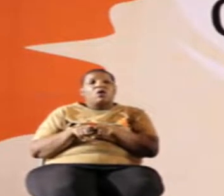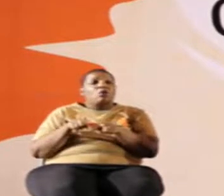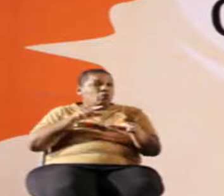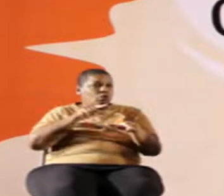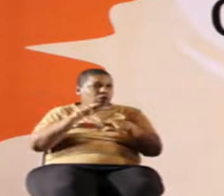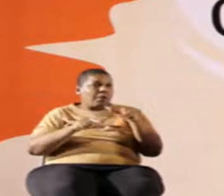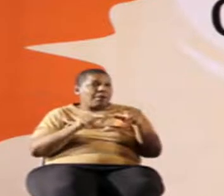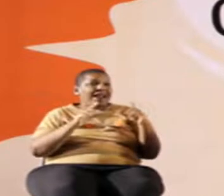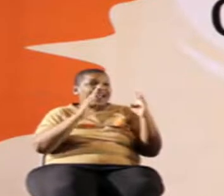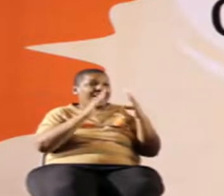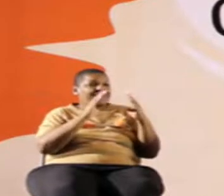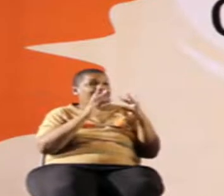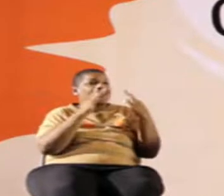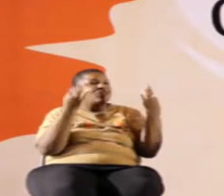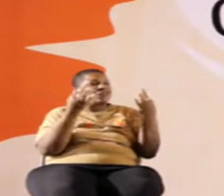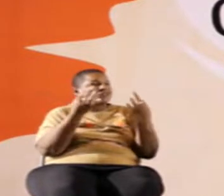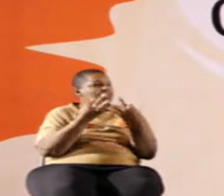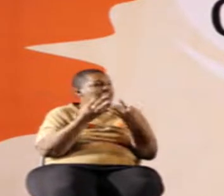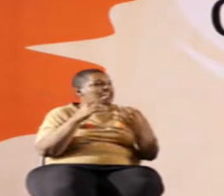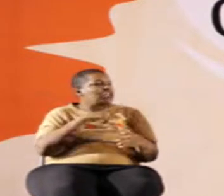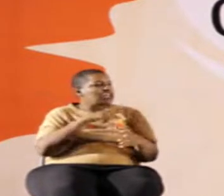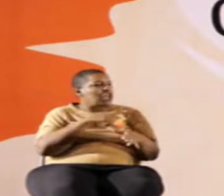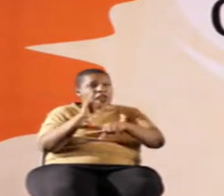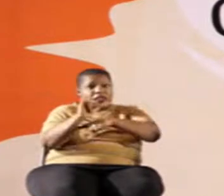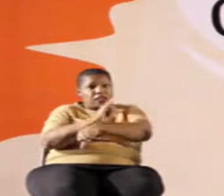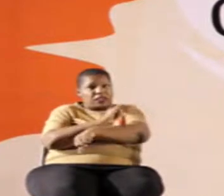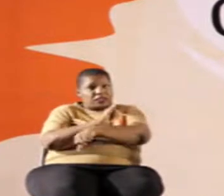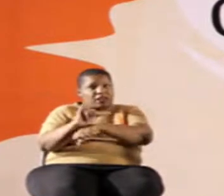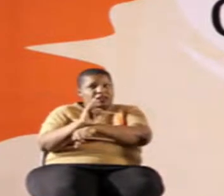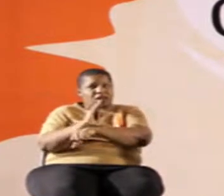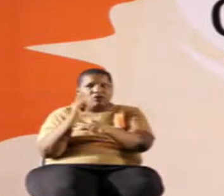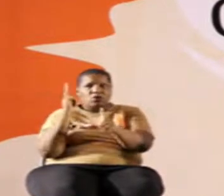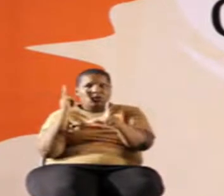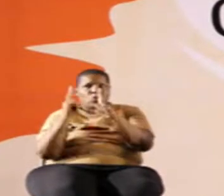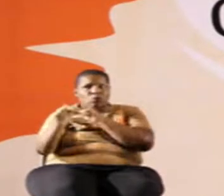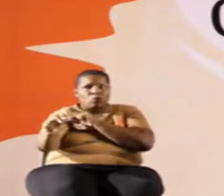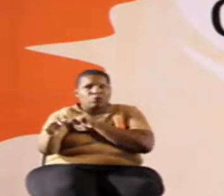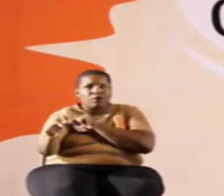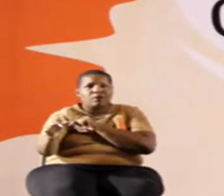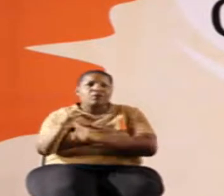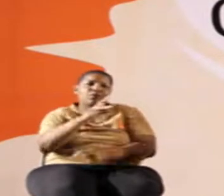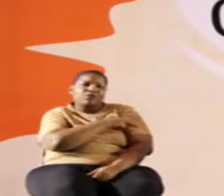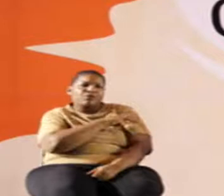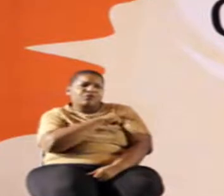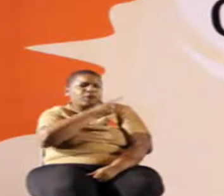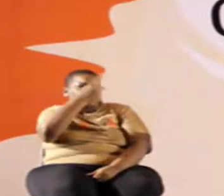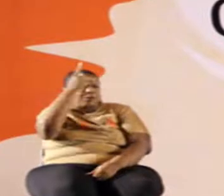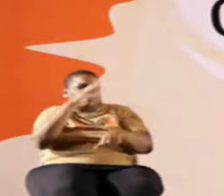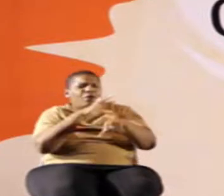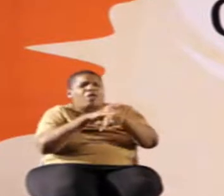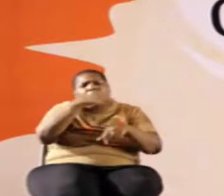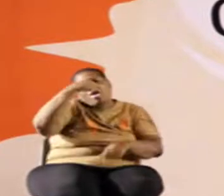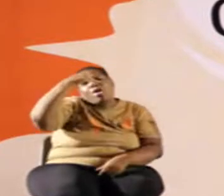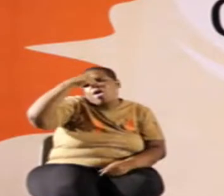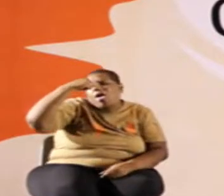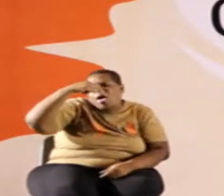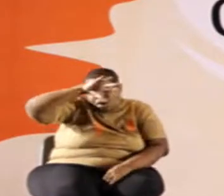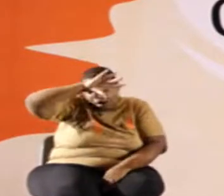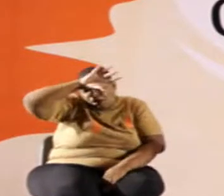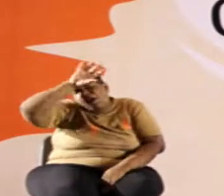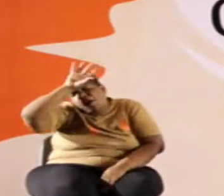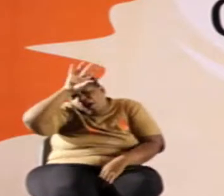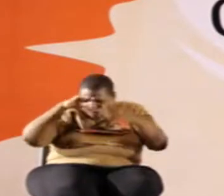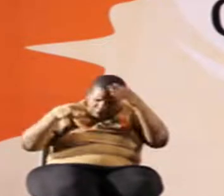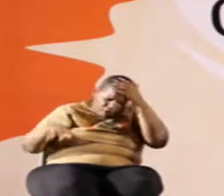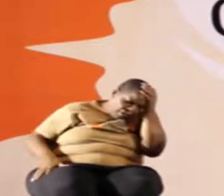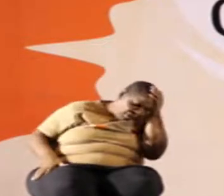trabalhavam em casa de famílias, elas tinham toda uma estratégia para dar um perdido nas patroas, todo mundo ficava doente, todo mundo passava mal, todo mundo